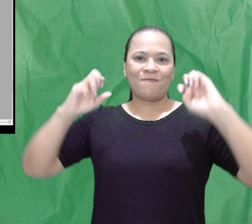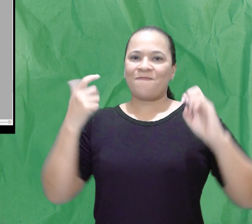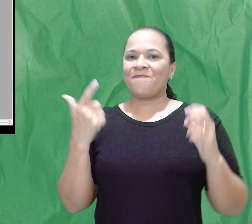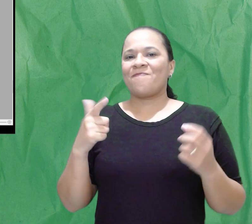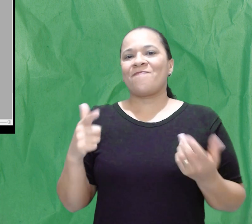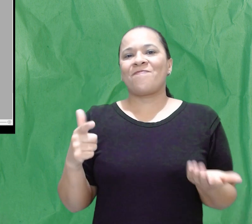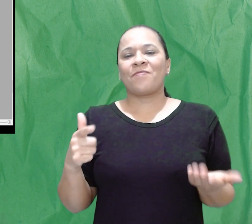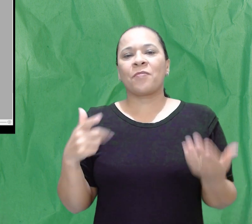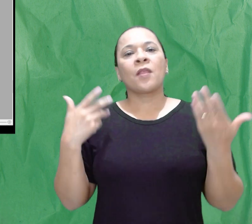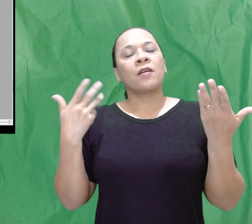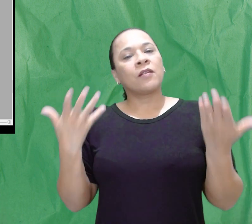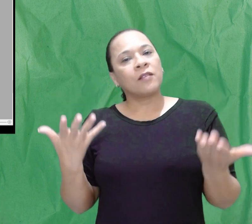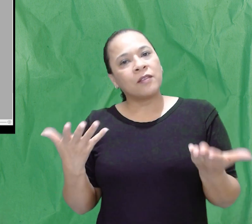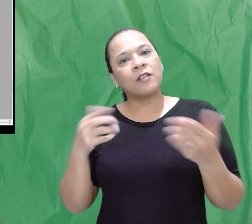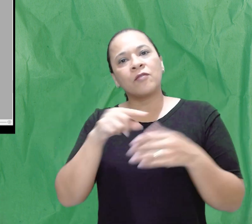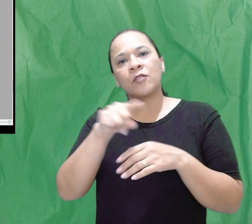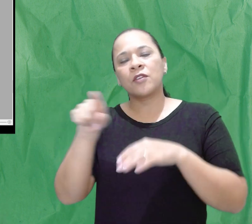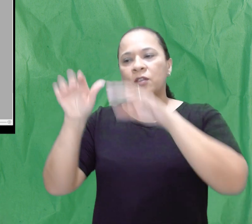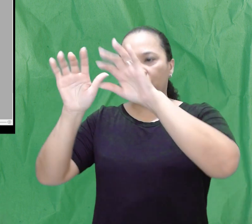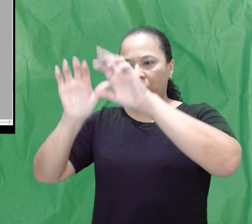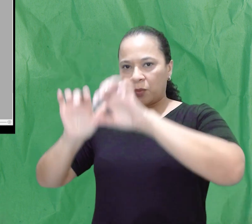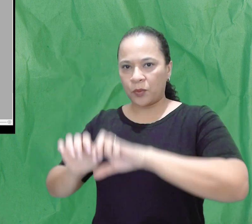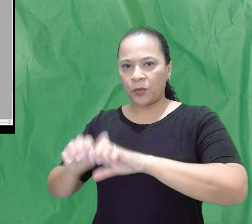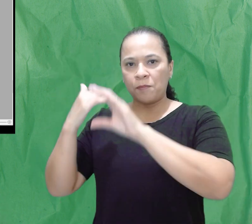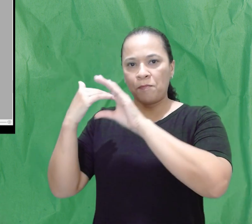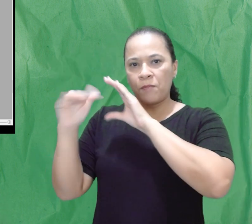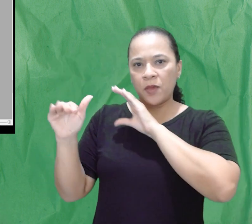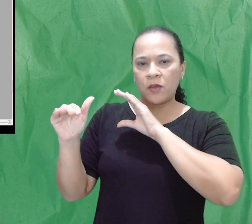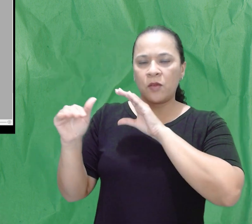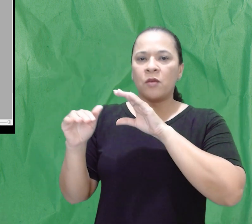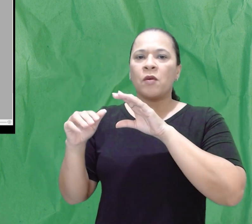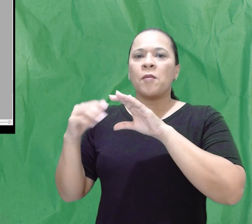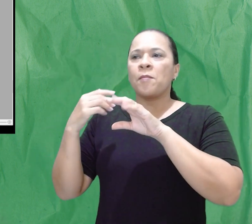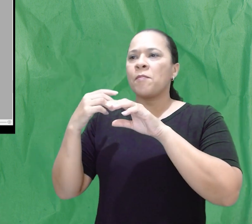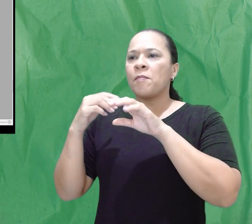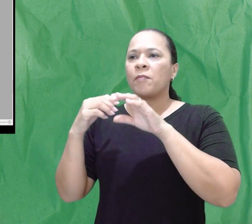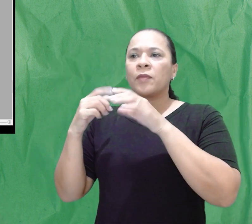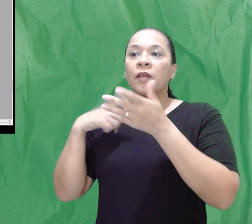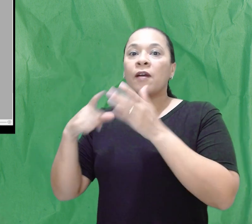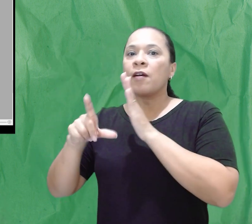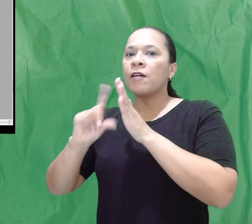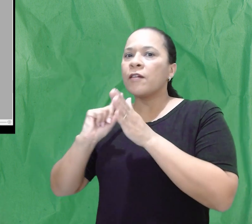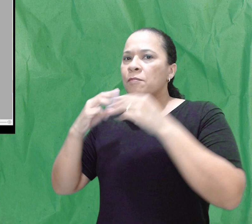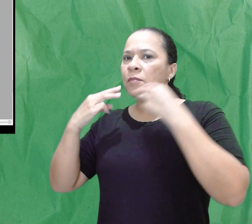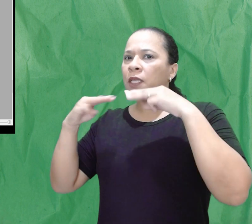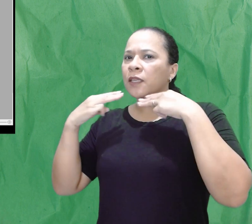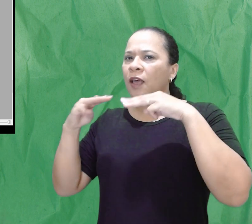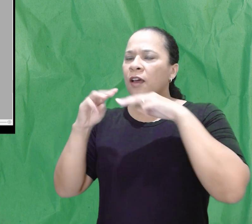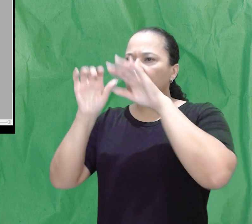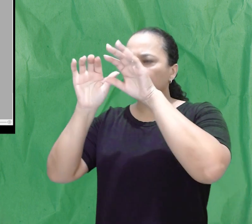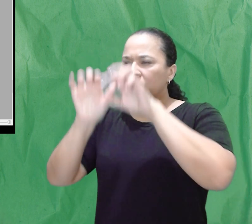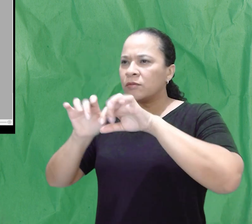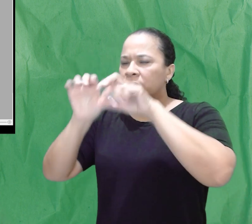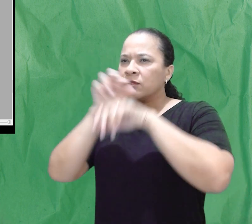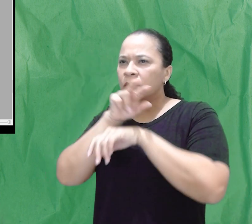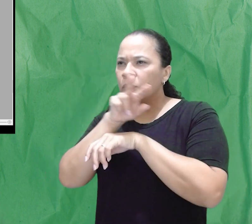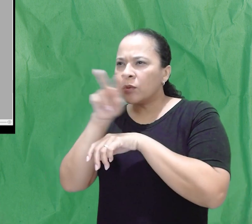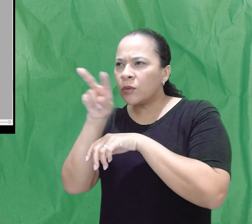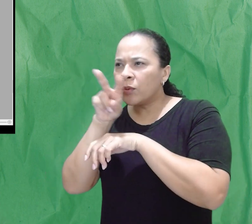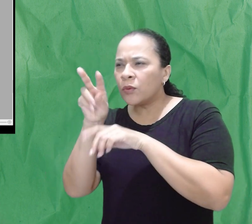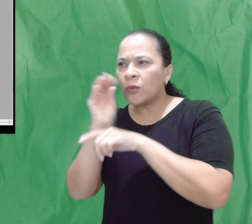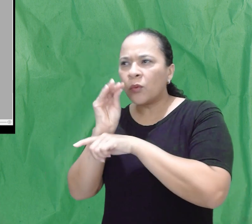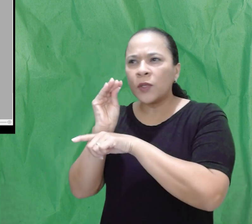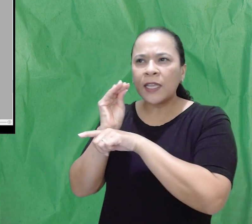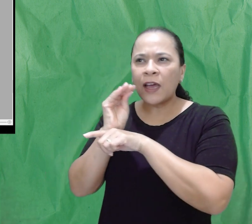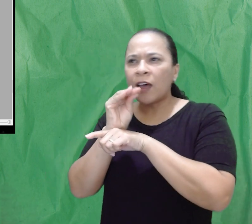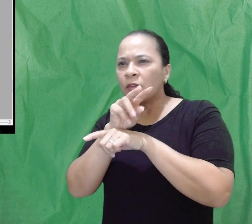ao redigir uma mensagem, que como a gente não tem o benefício da entonação e da linguagem